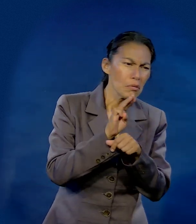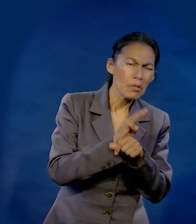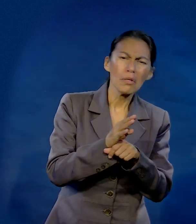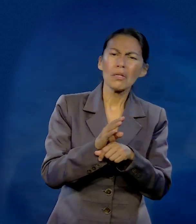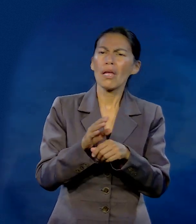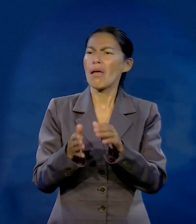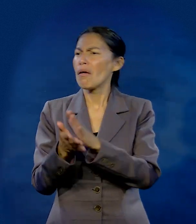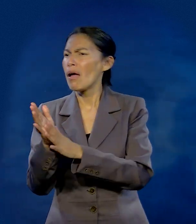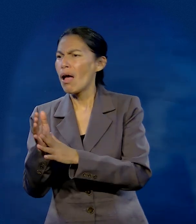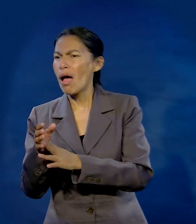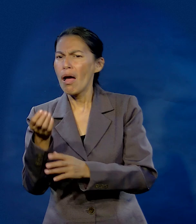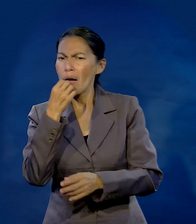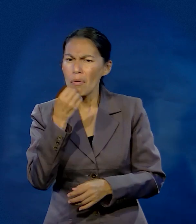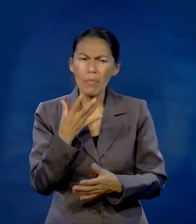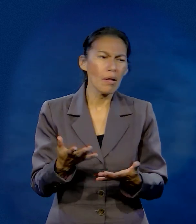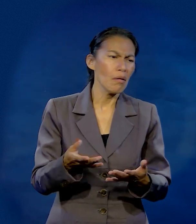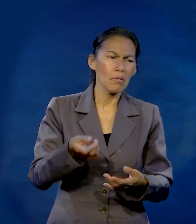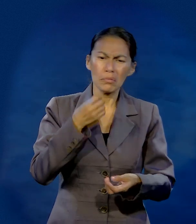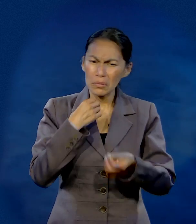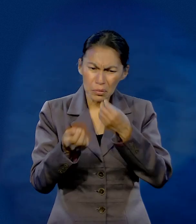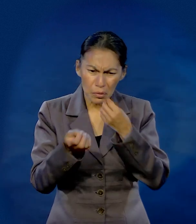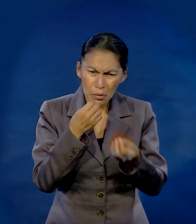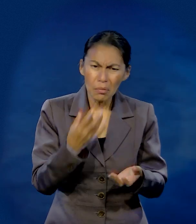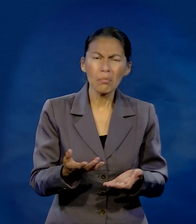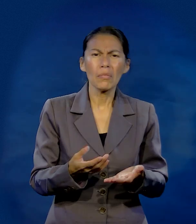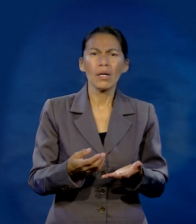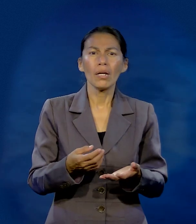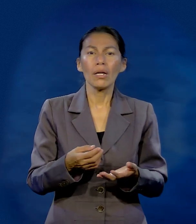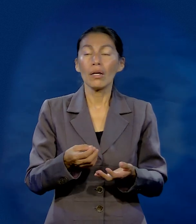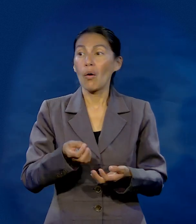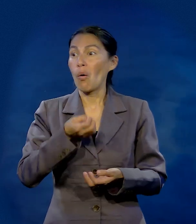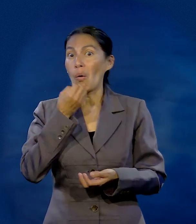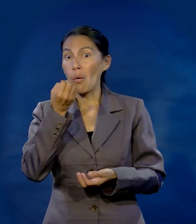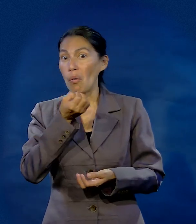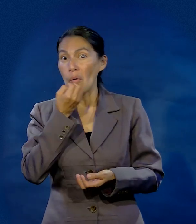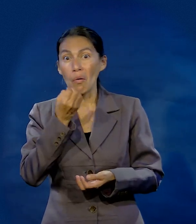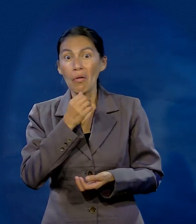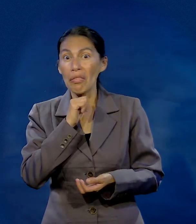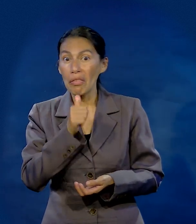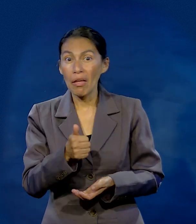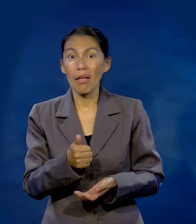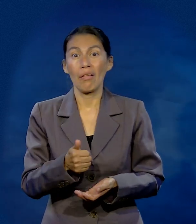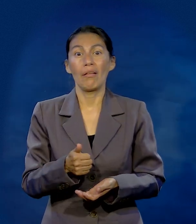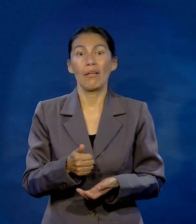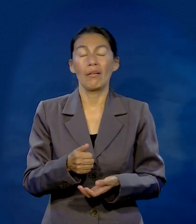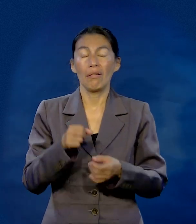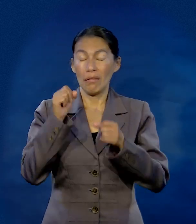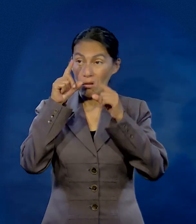sí El problema es que el descuido lo más importante